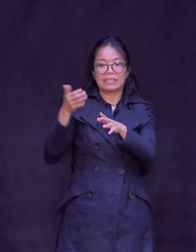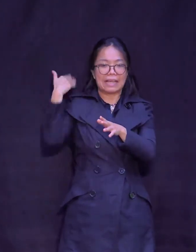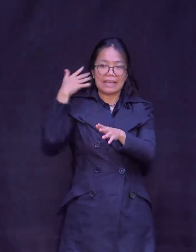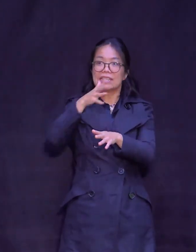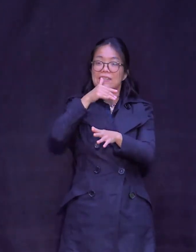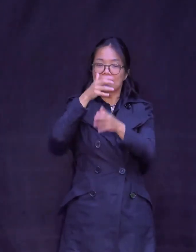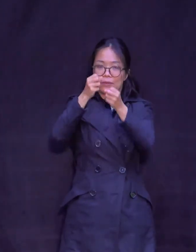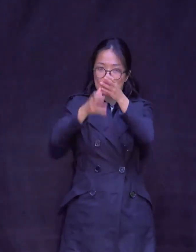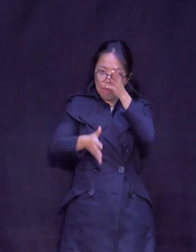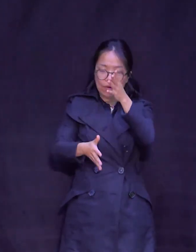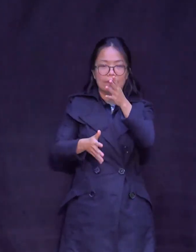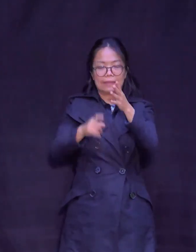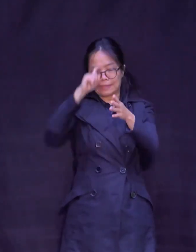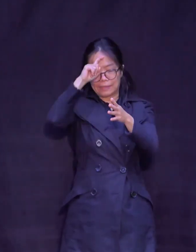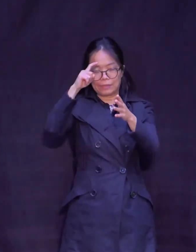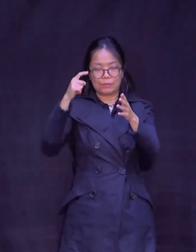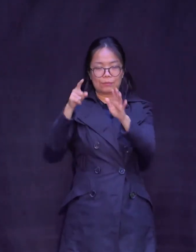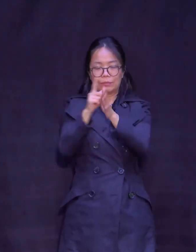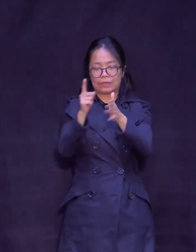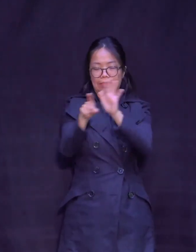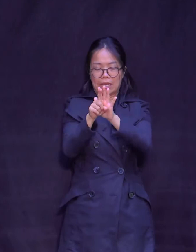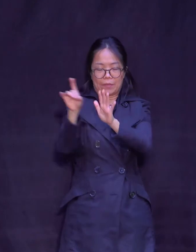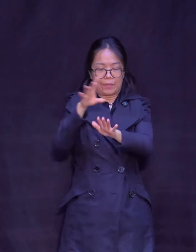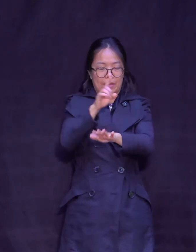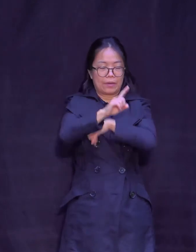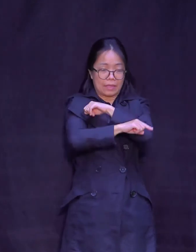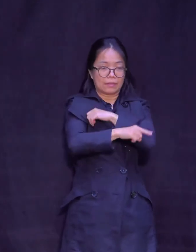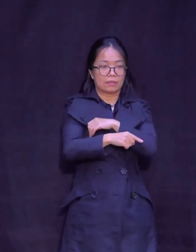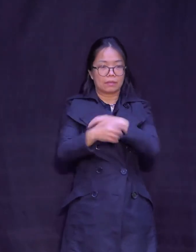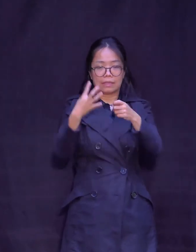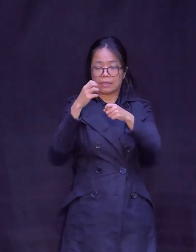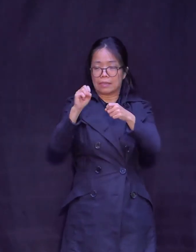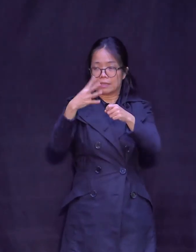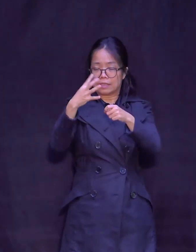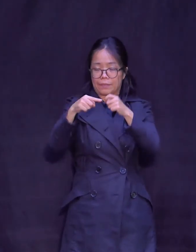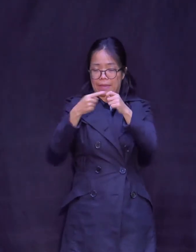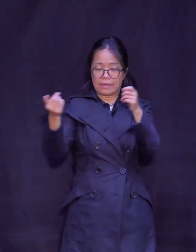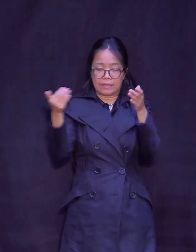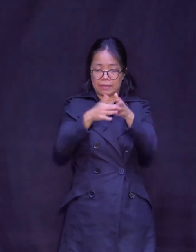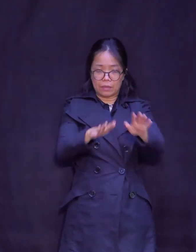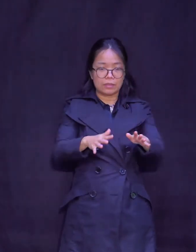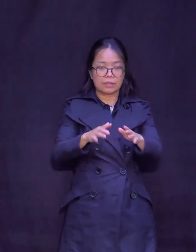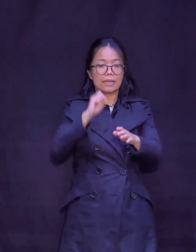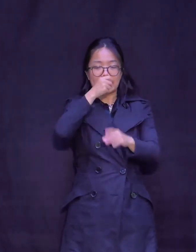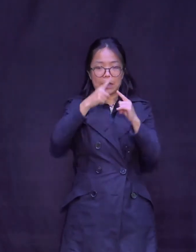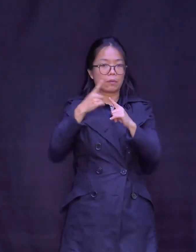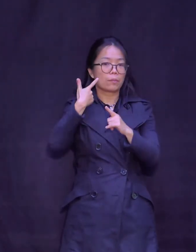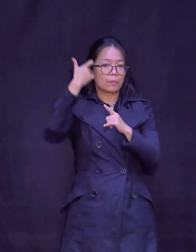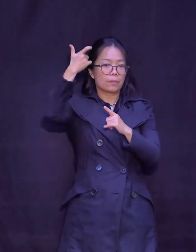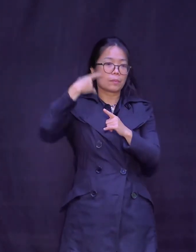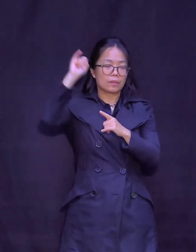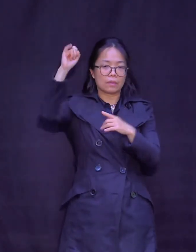一段来作为结语。400年来，台湾人的祖先如同